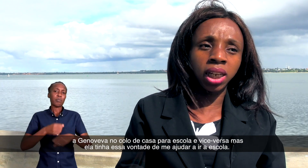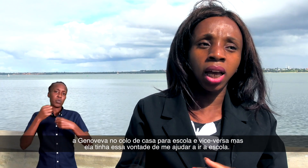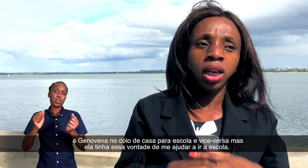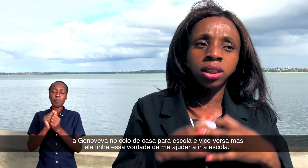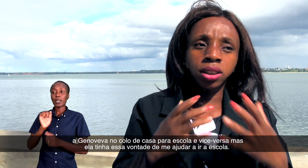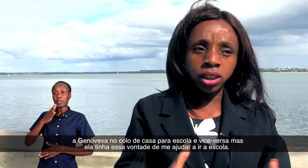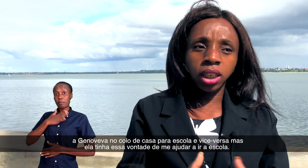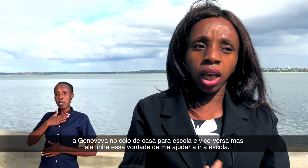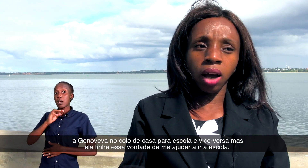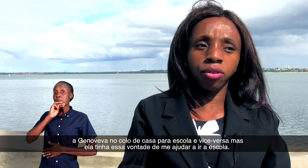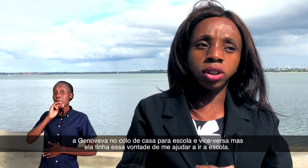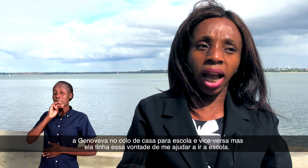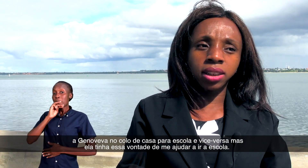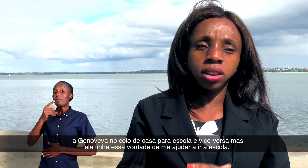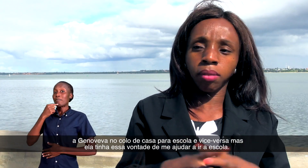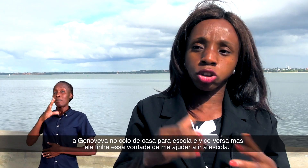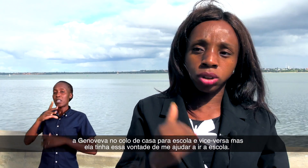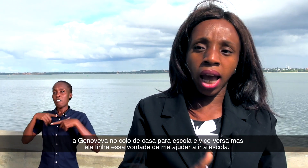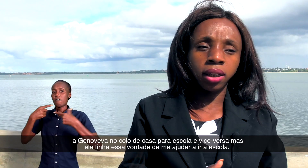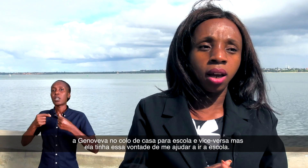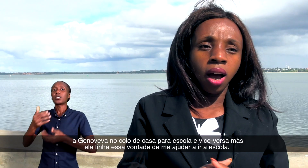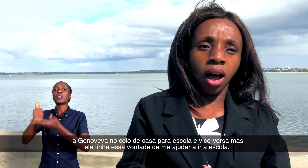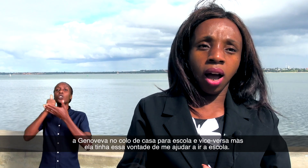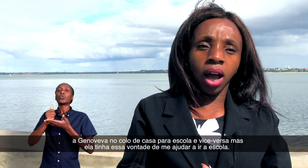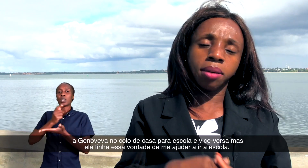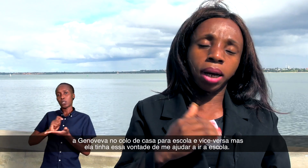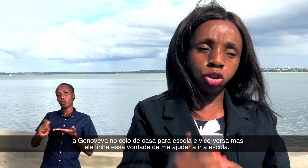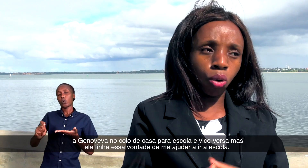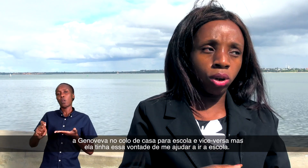ela tinha essa vontade de me ajudar a ir para a escola.